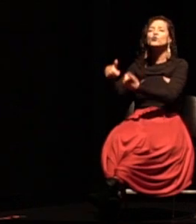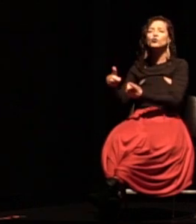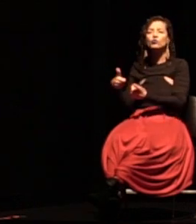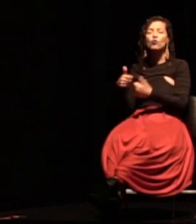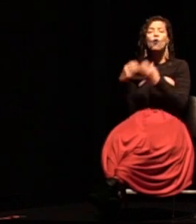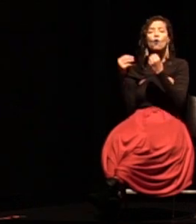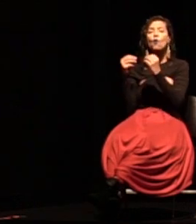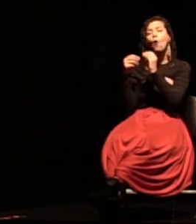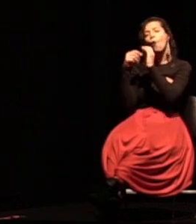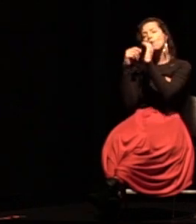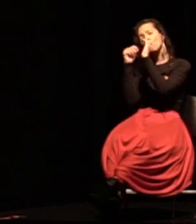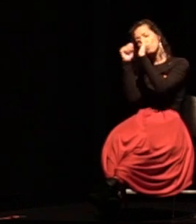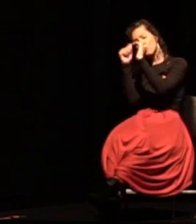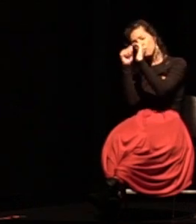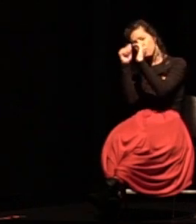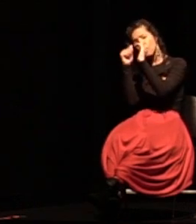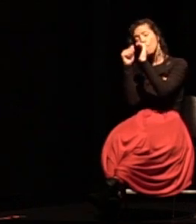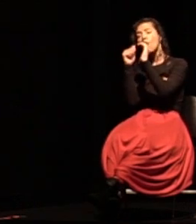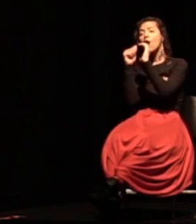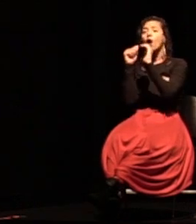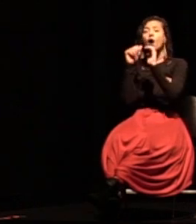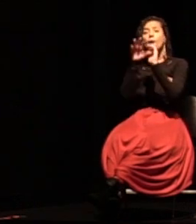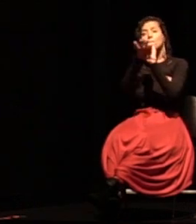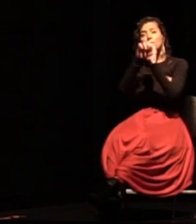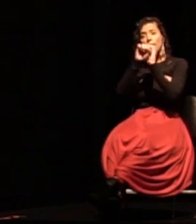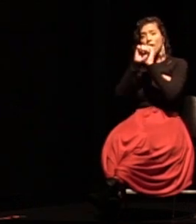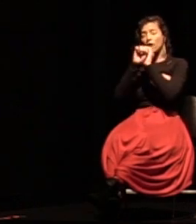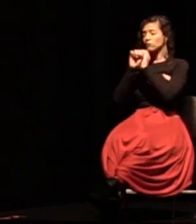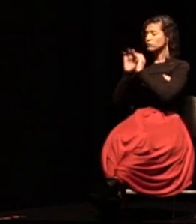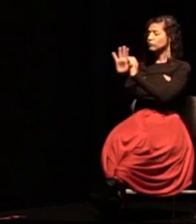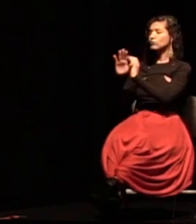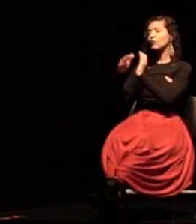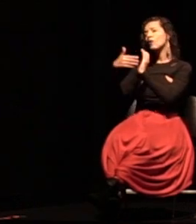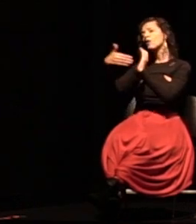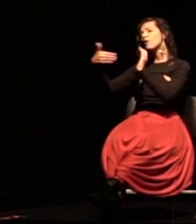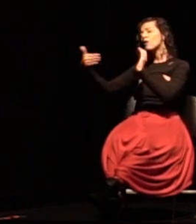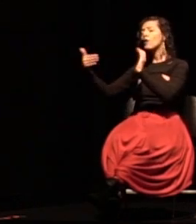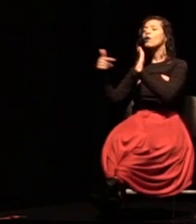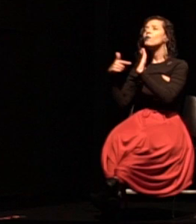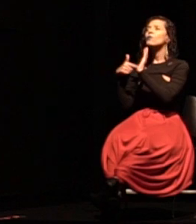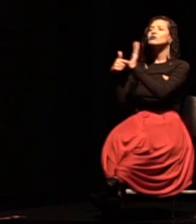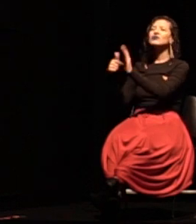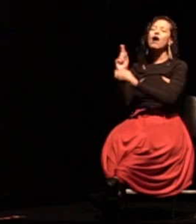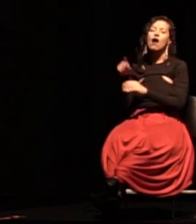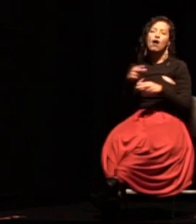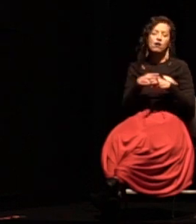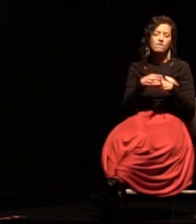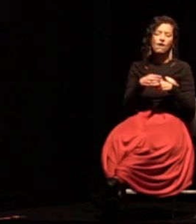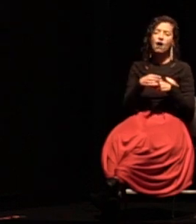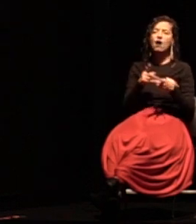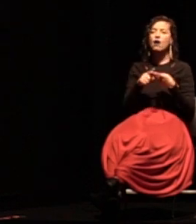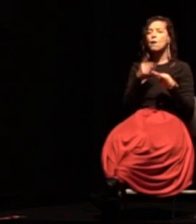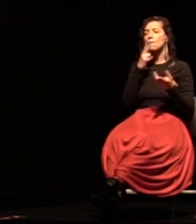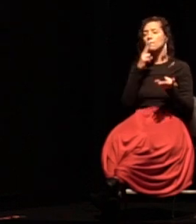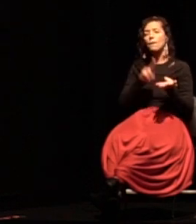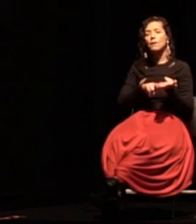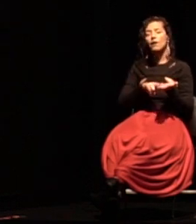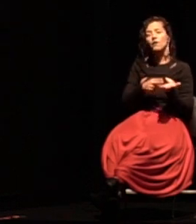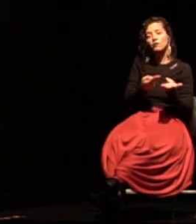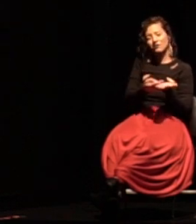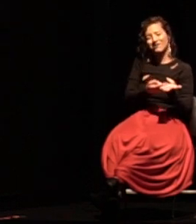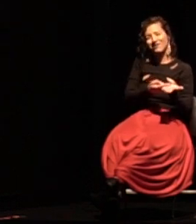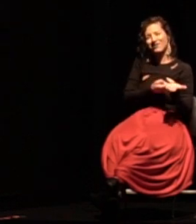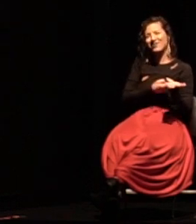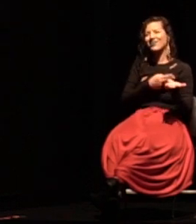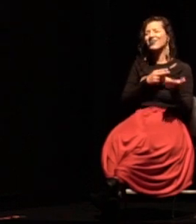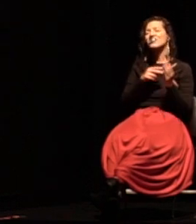ser compartilhado com o outro? É com o espelhinho que está aqui, é com a faca que cortava o papel de carta e os envelopes, que todo mundo acha que tem